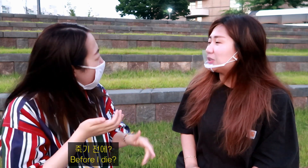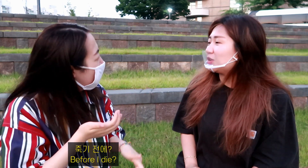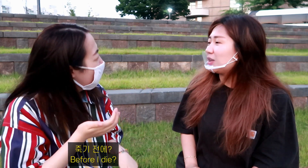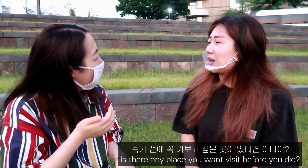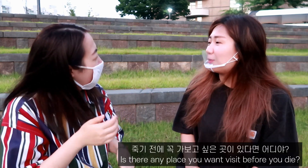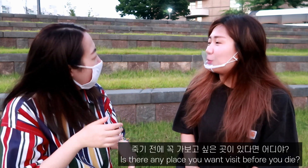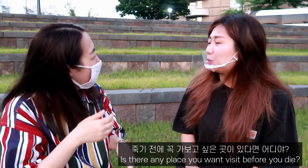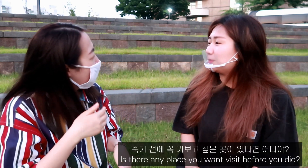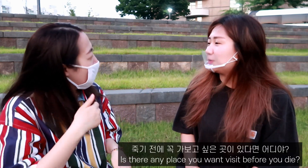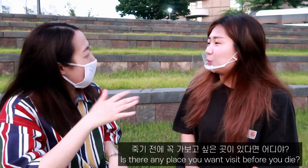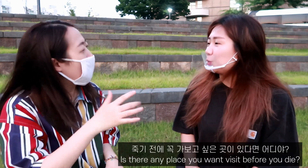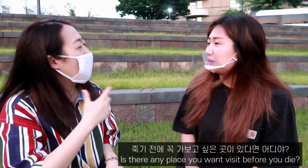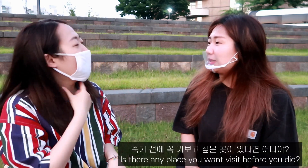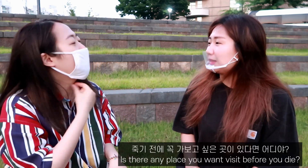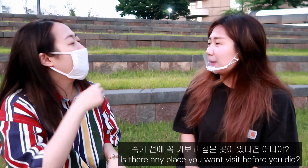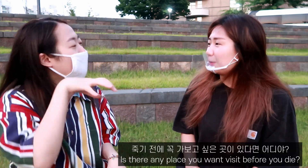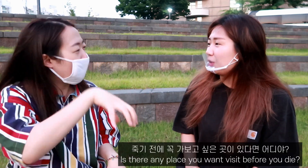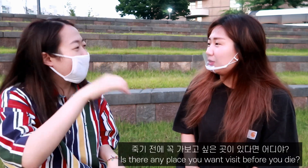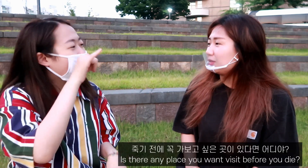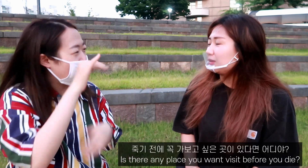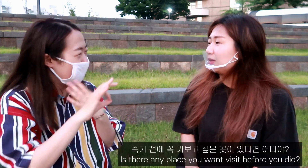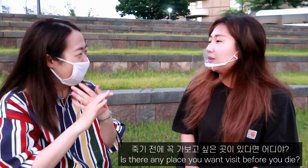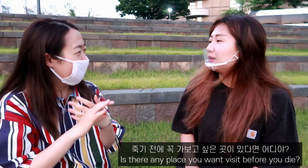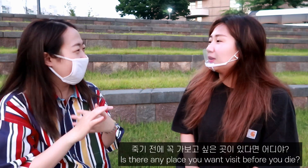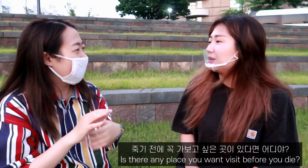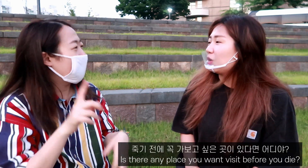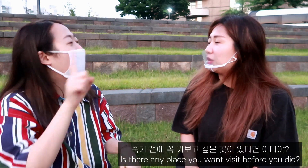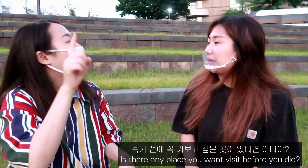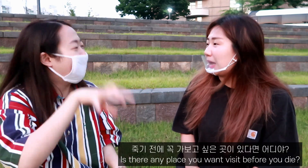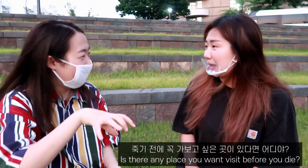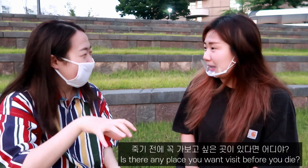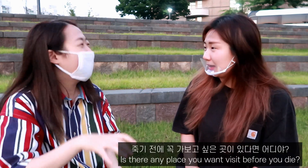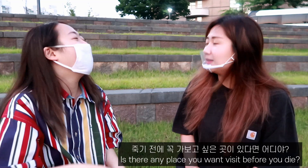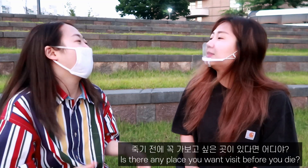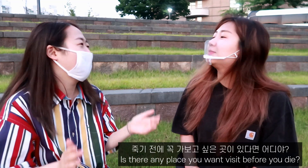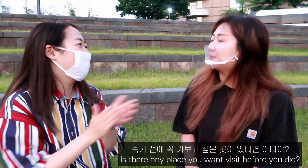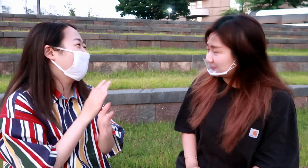죽기 전에 가보고 싶은 곳이 가보고 싶은 곳 있다면 어디야? 어.